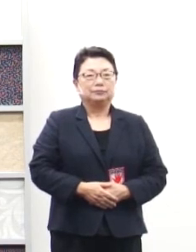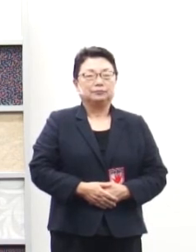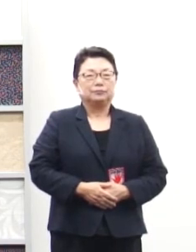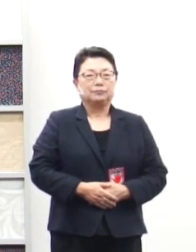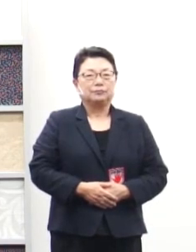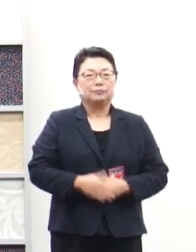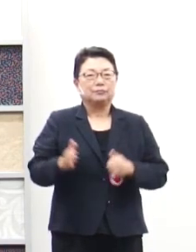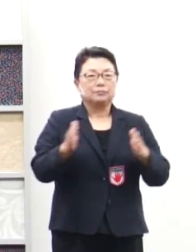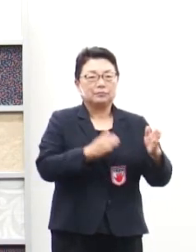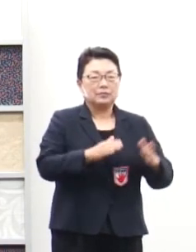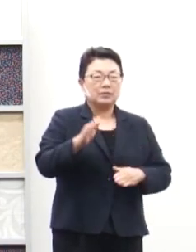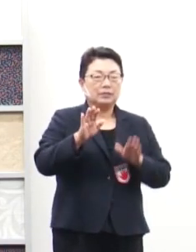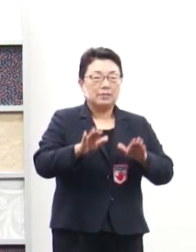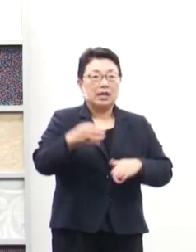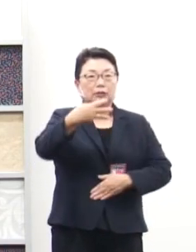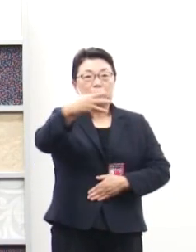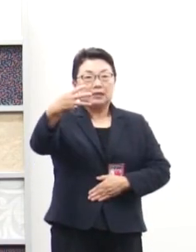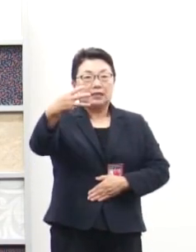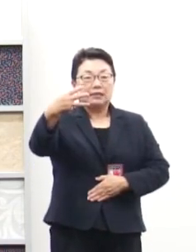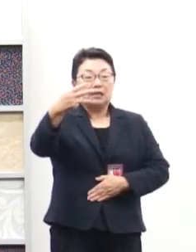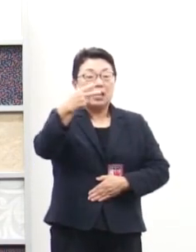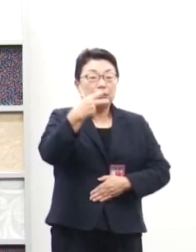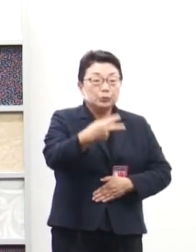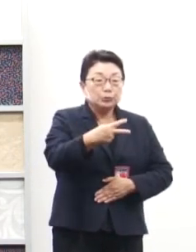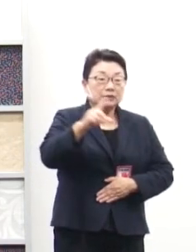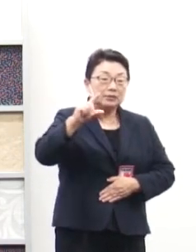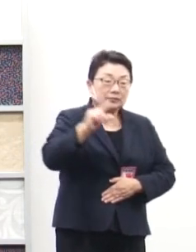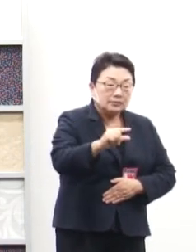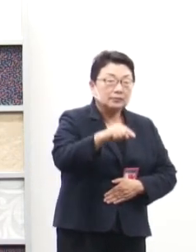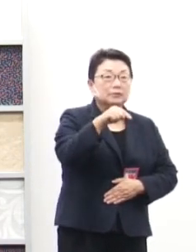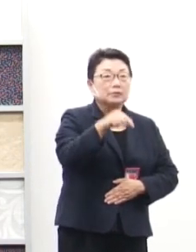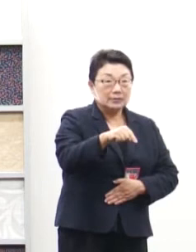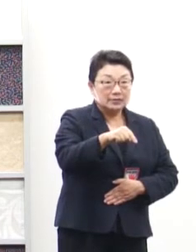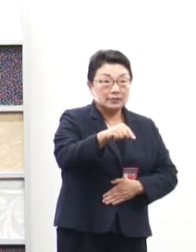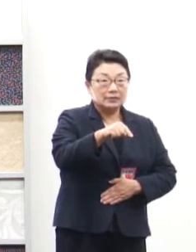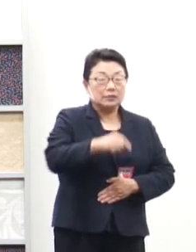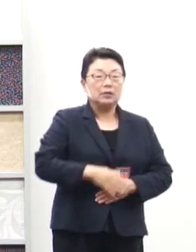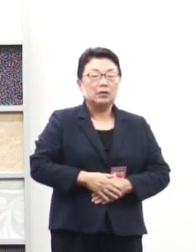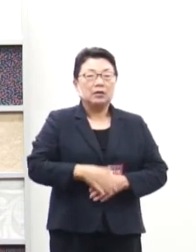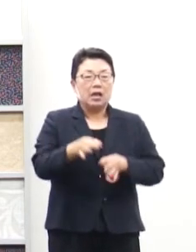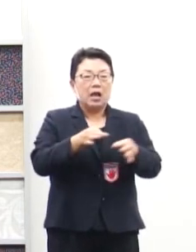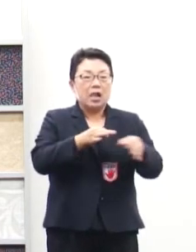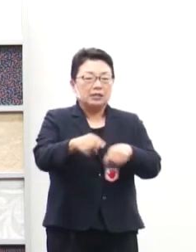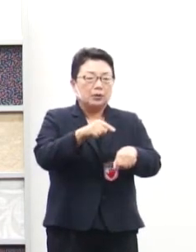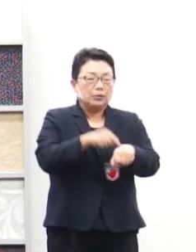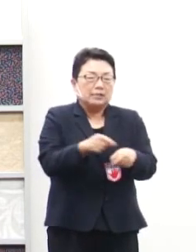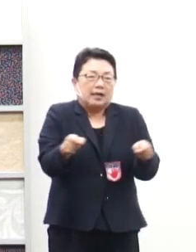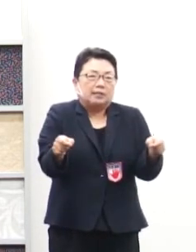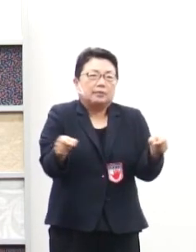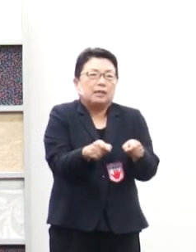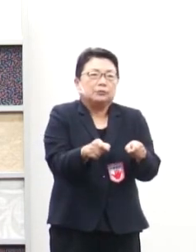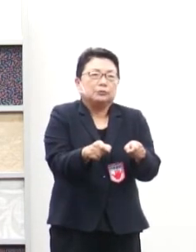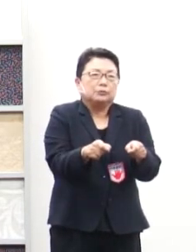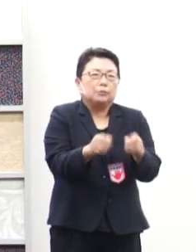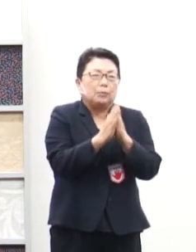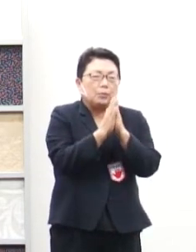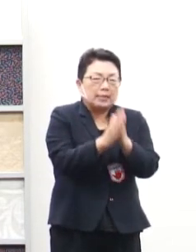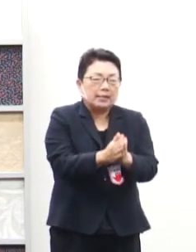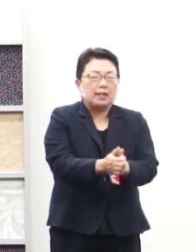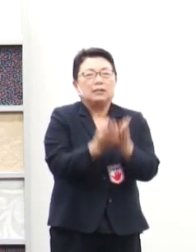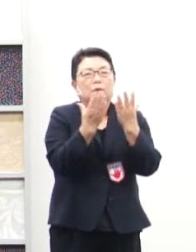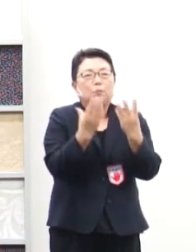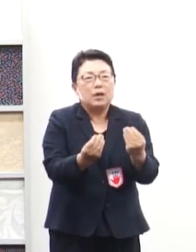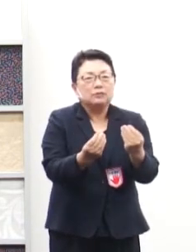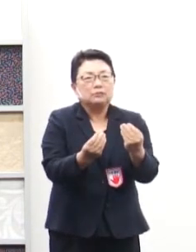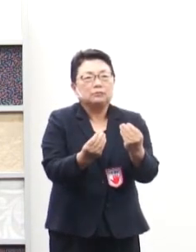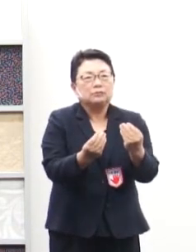この、ステージ3から、ステージ2への引き下げによりまして、営業時間の短縮要請を解除できる、要件が、